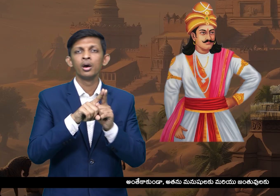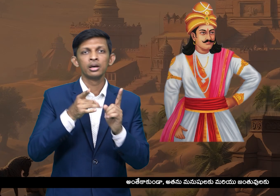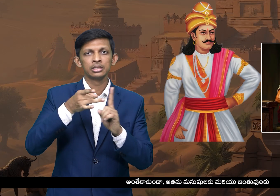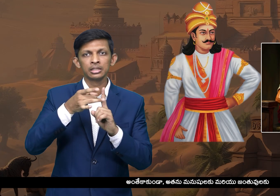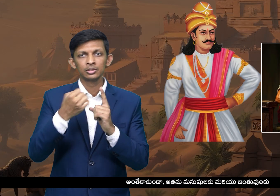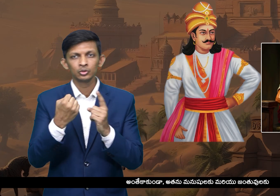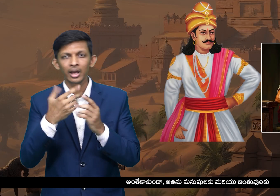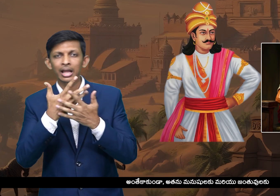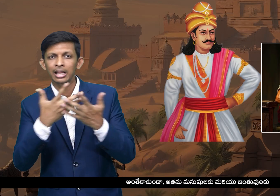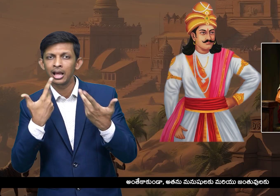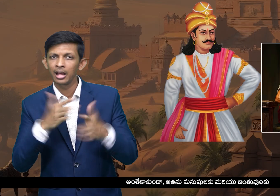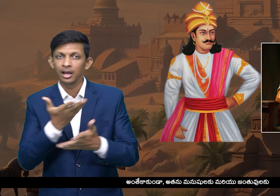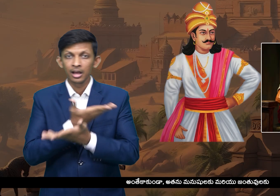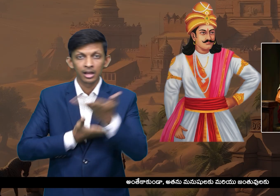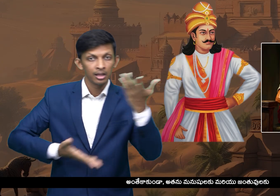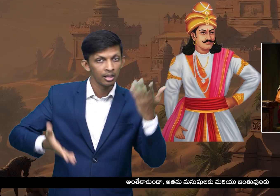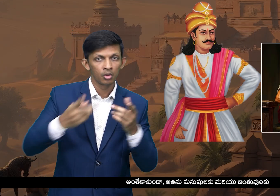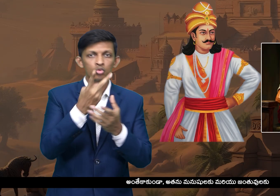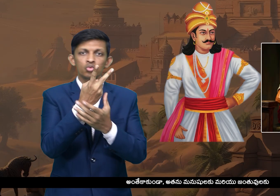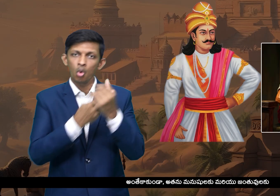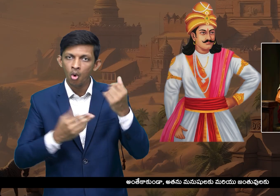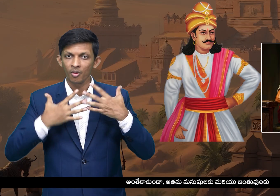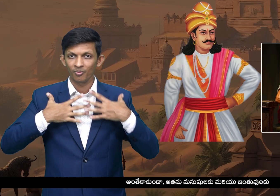అంతేకాకుండా అతను మనుషులకు మరియు జంతువులకు